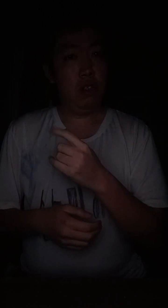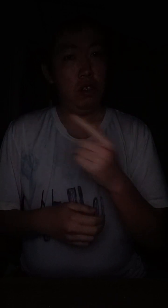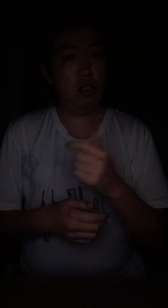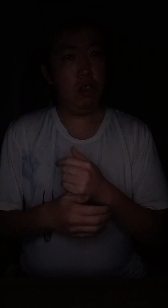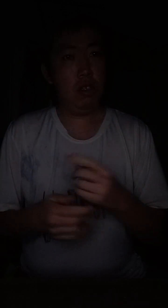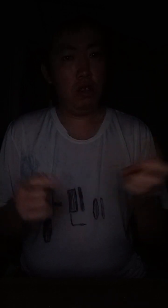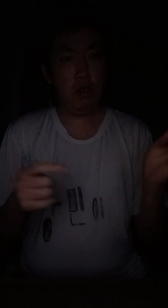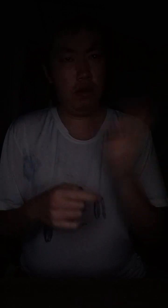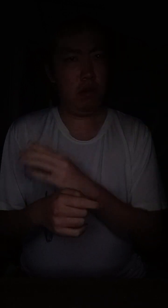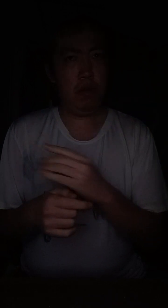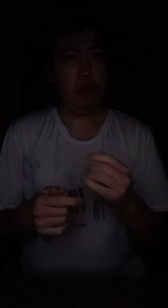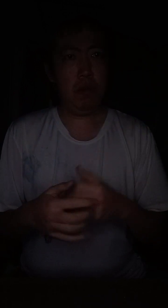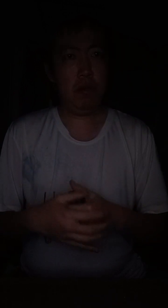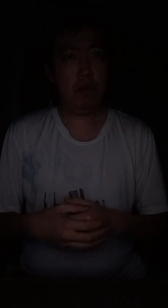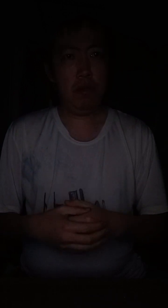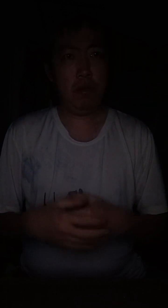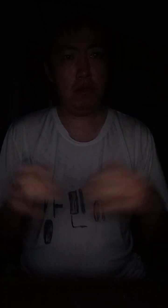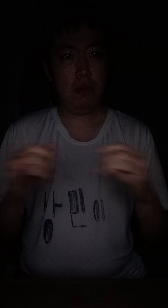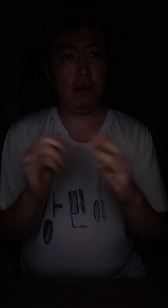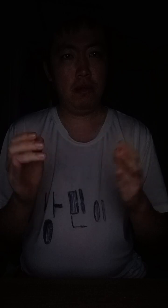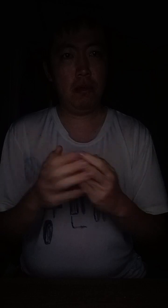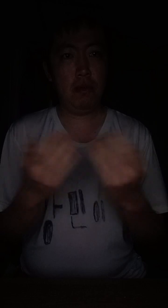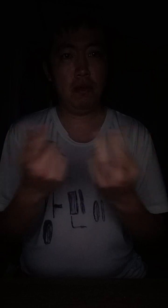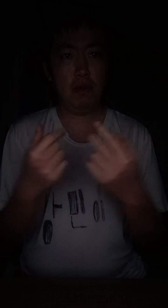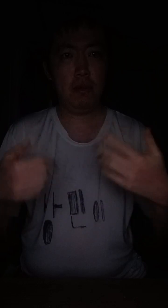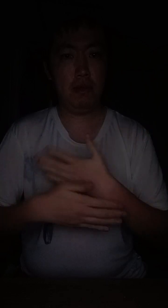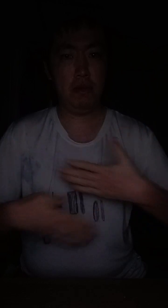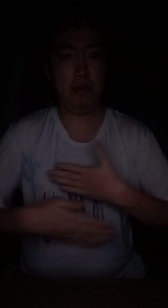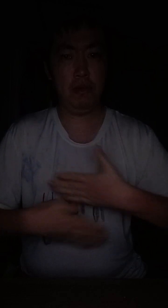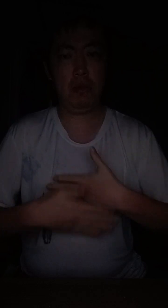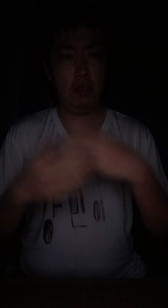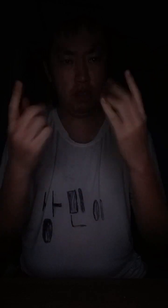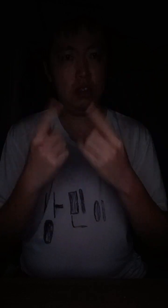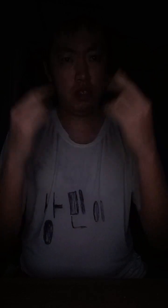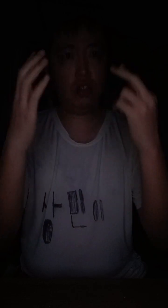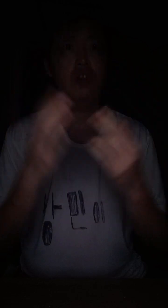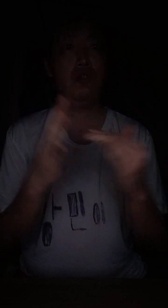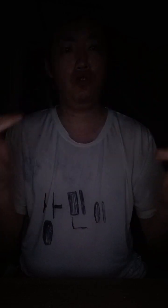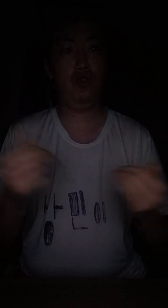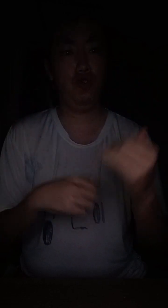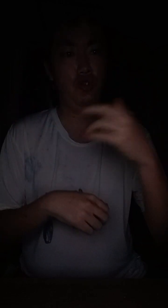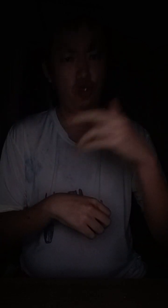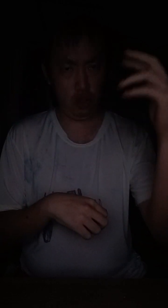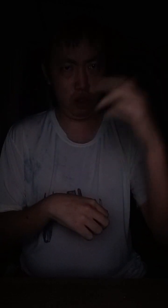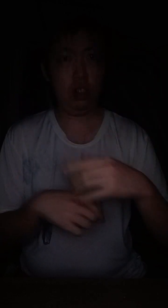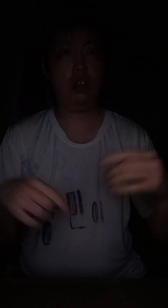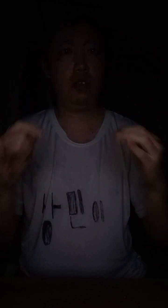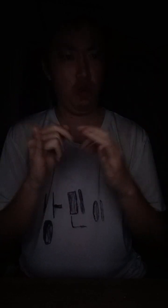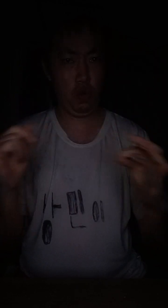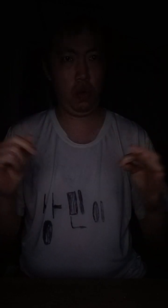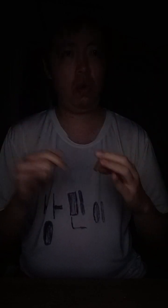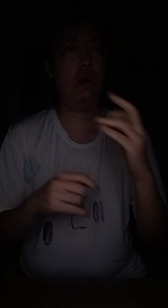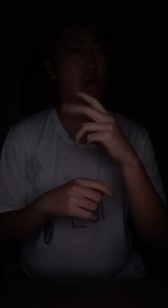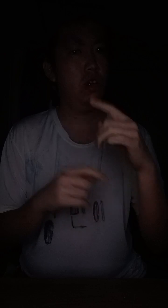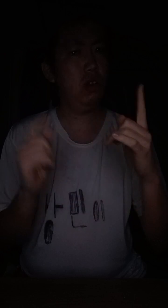된대요. 주거기본법은 화장실과 목욕시설을 최저 주거 기준의 필수 설비로 규정하고 기준에